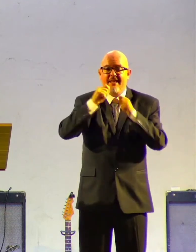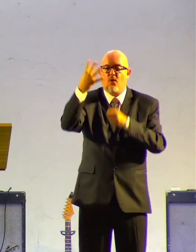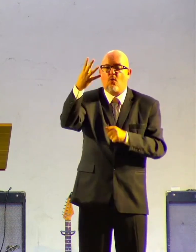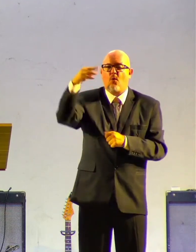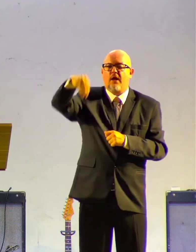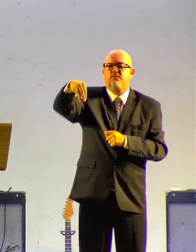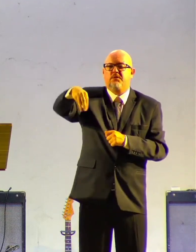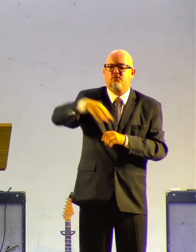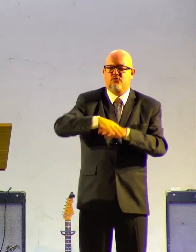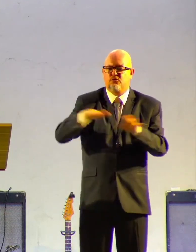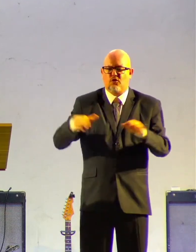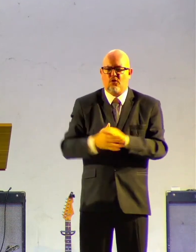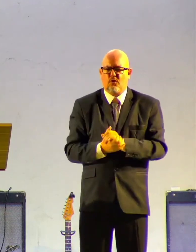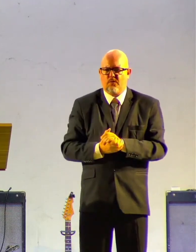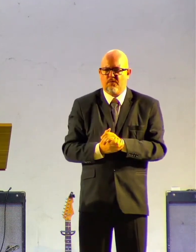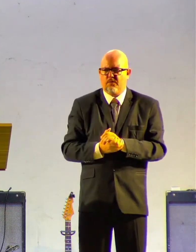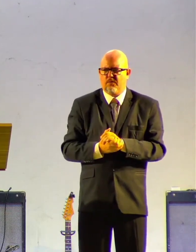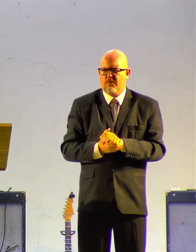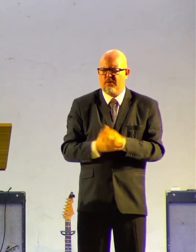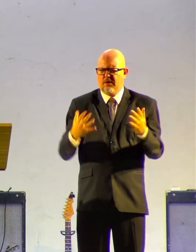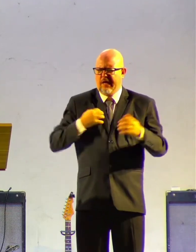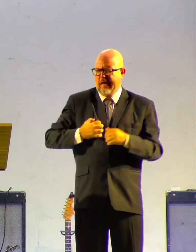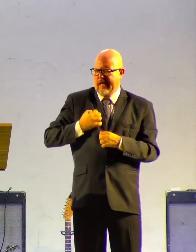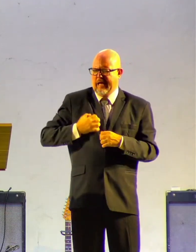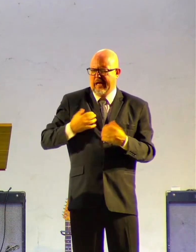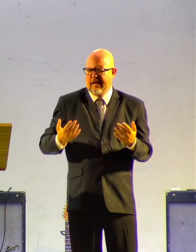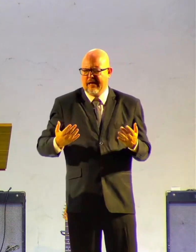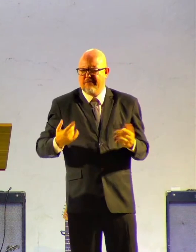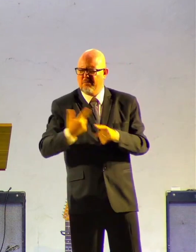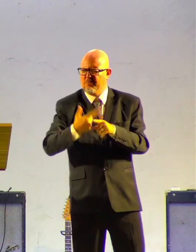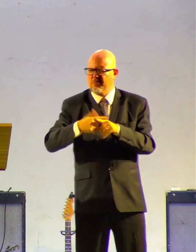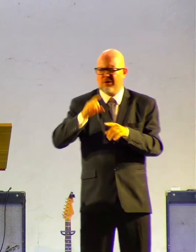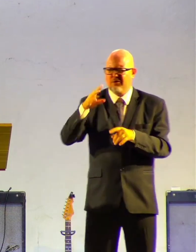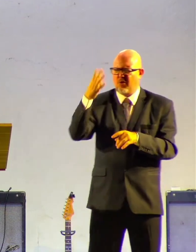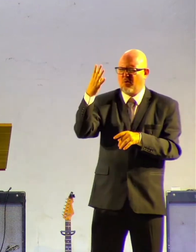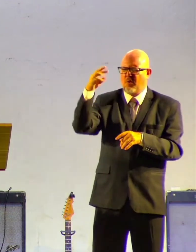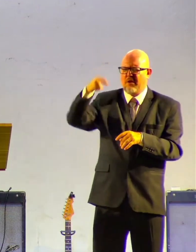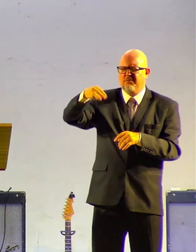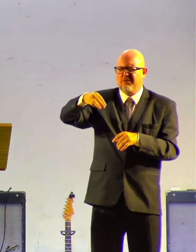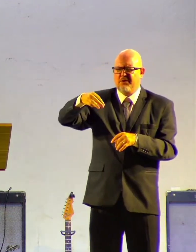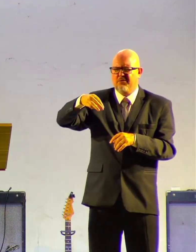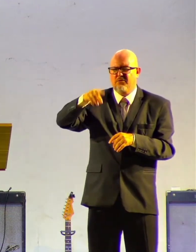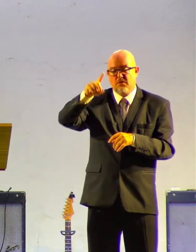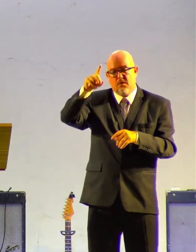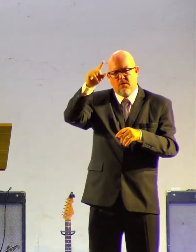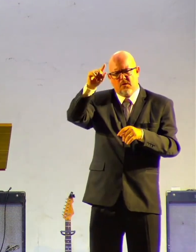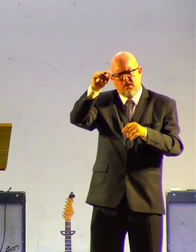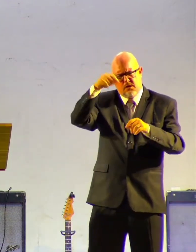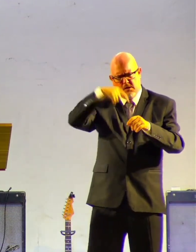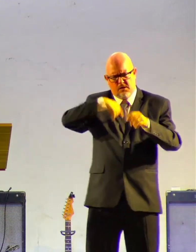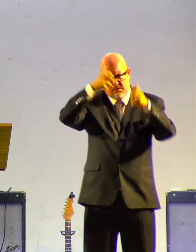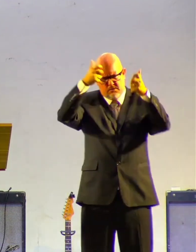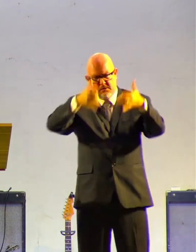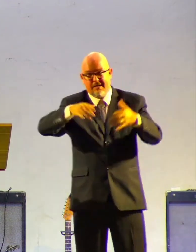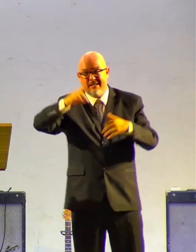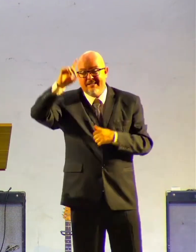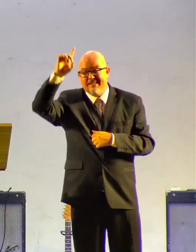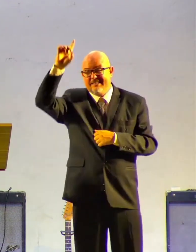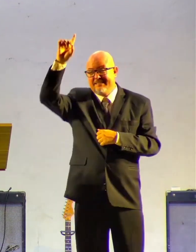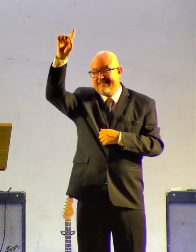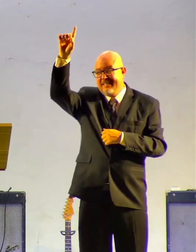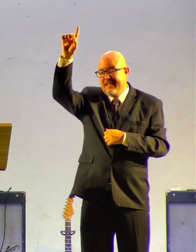4 minutos, e muita gente ficou com raiva, e ele estava nos ensinando uma lição.